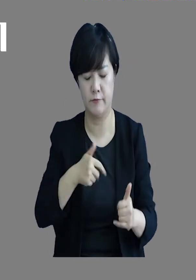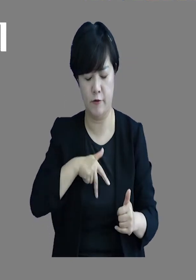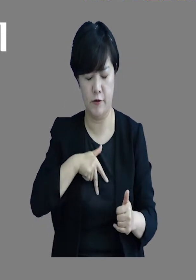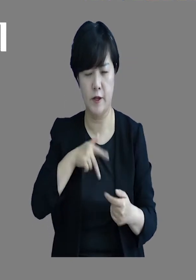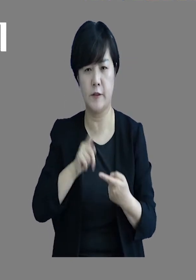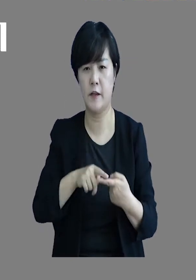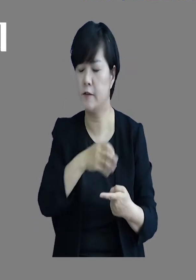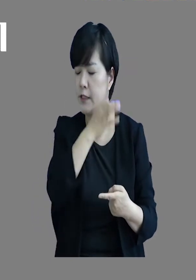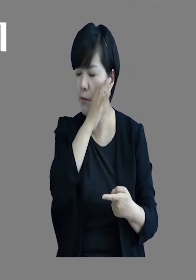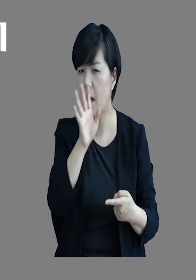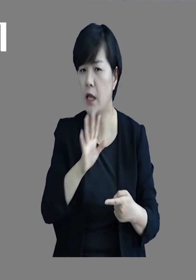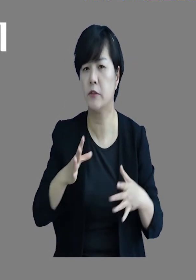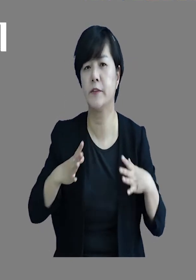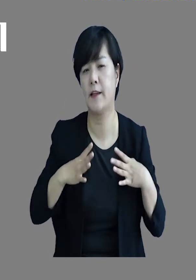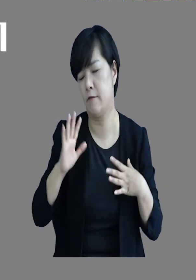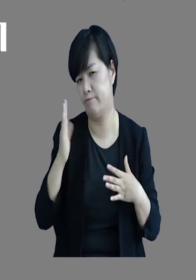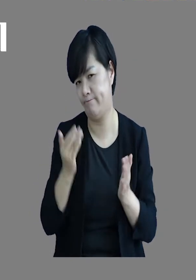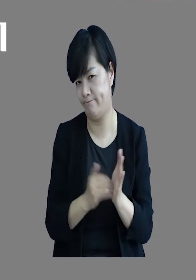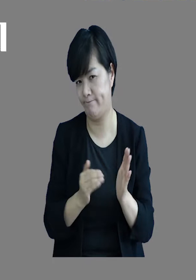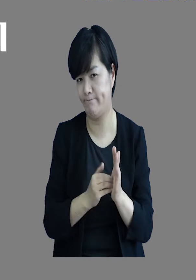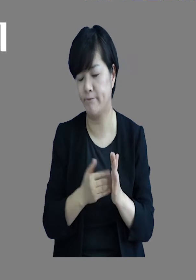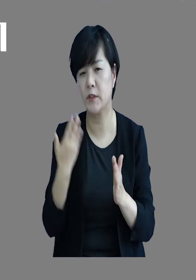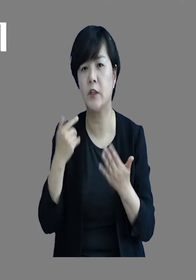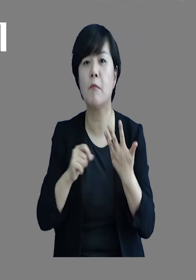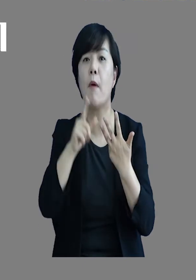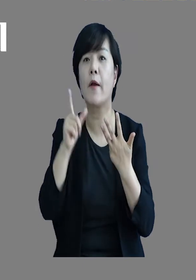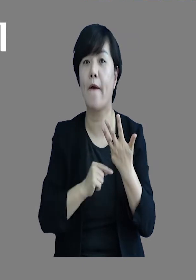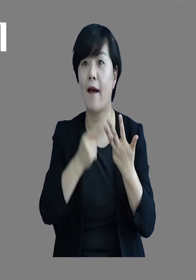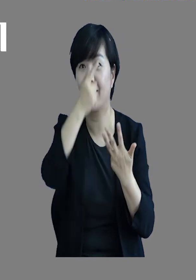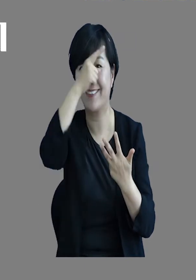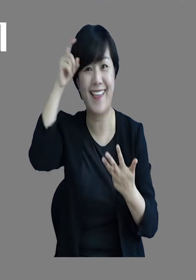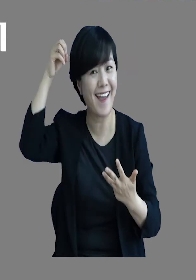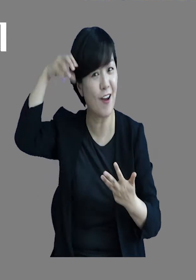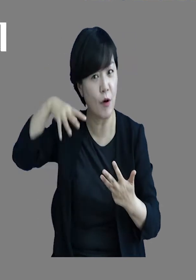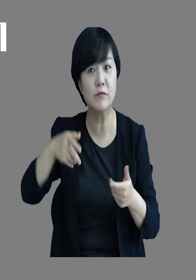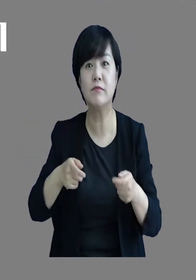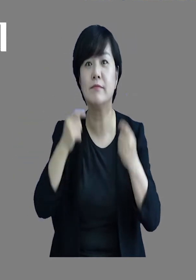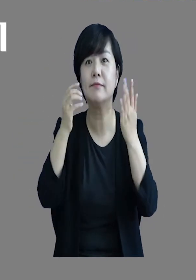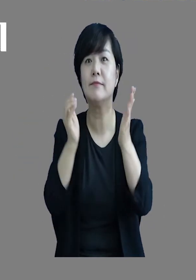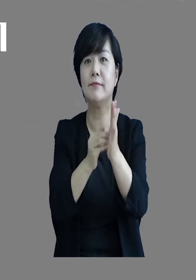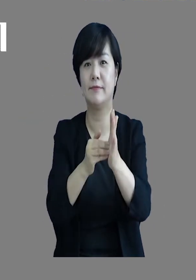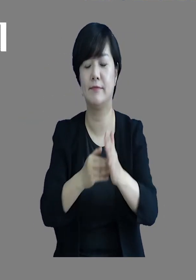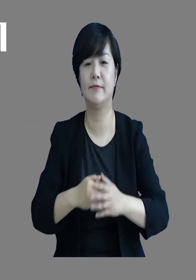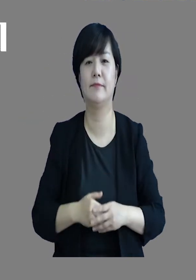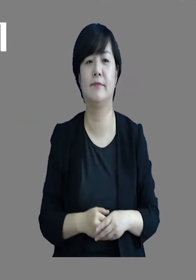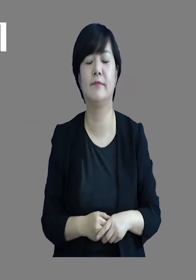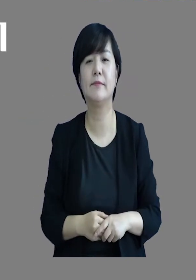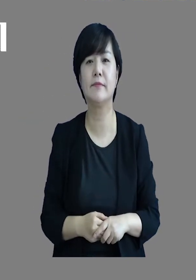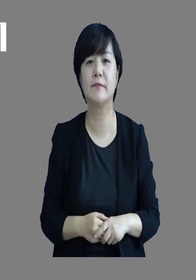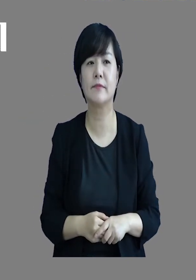정체성이 부끄러움이 아니라 자랑이 되었고 지난 8월에는 대학원까지 졸업했습니다.